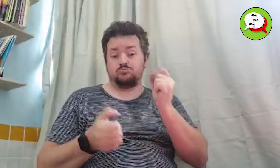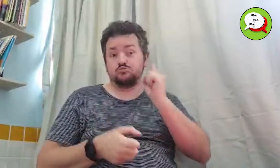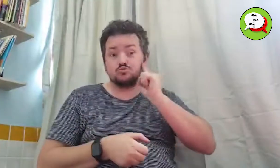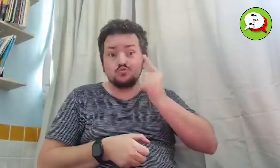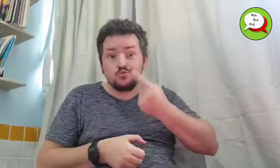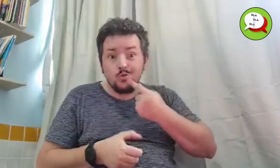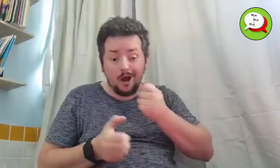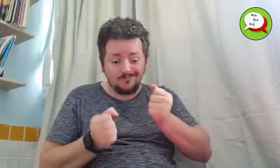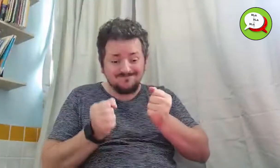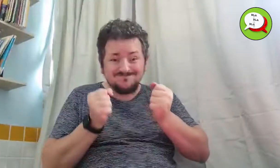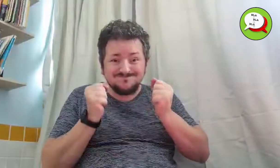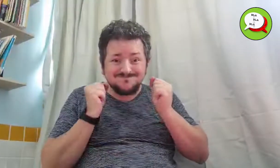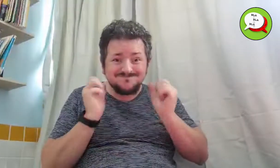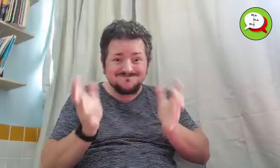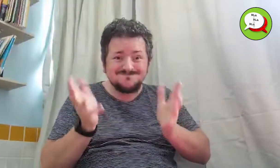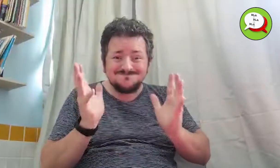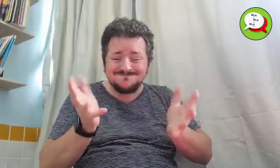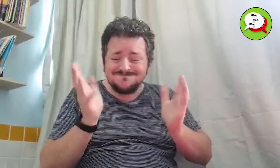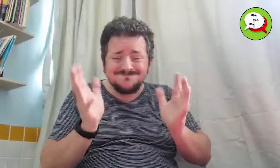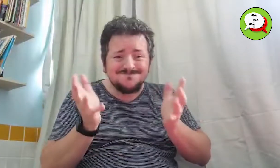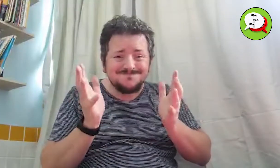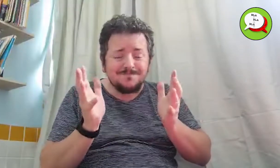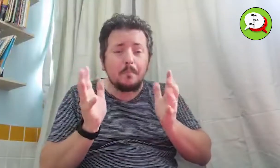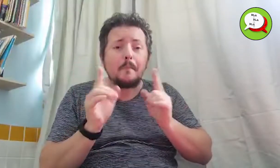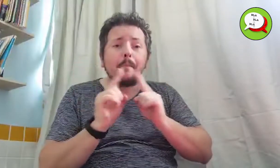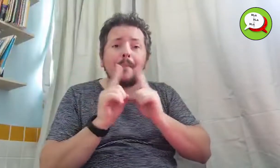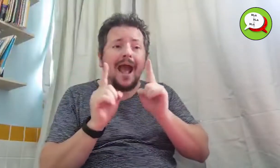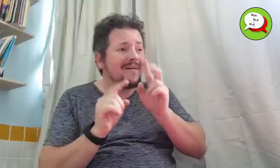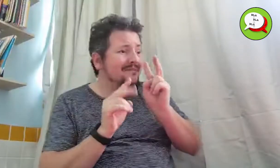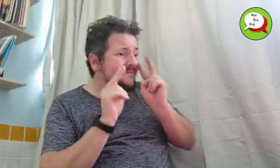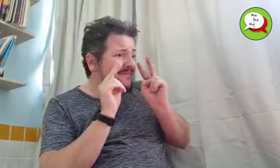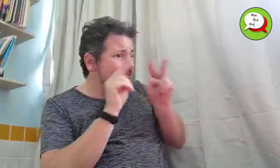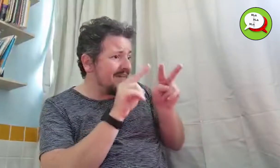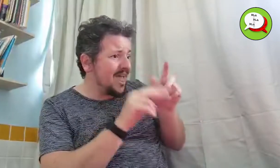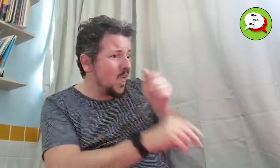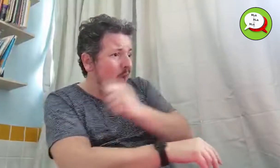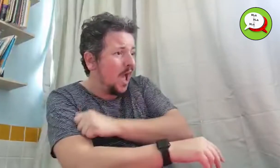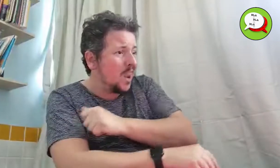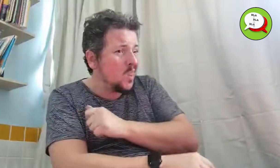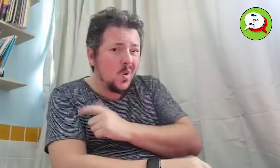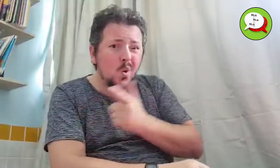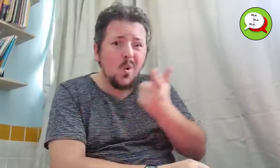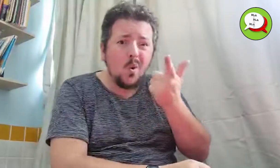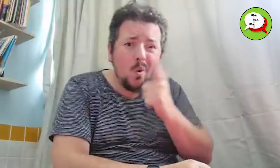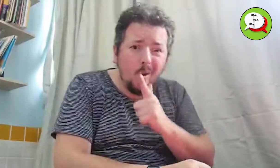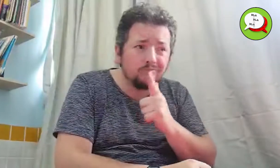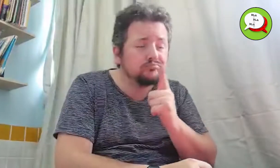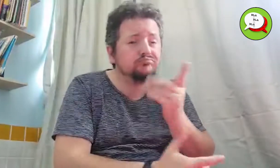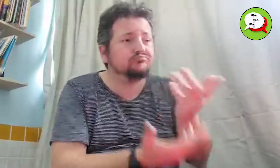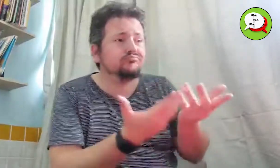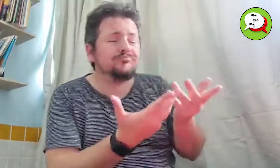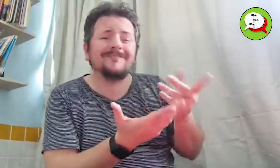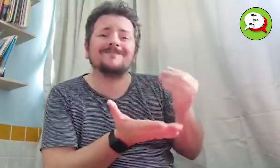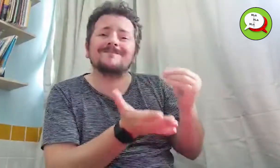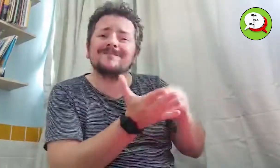importante? Porque o professor surdo, um professor sinalizante, ele vai ver o aluno